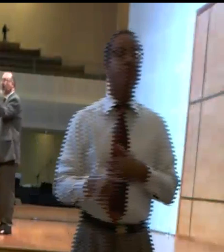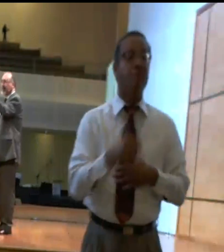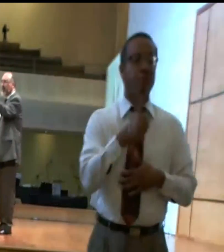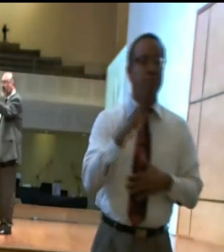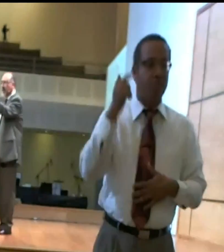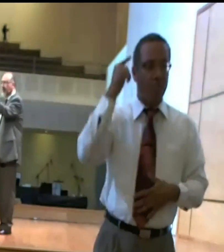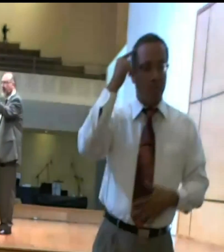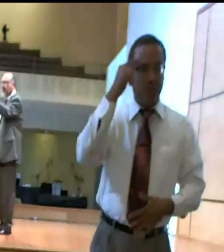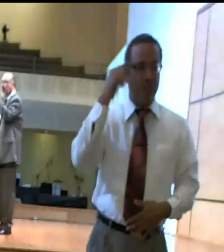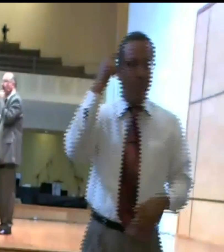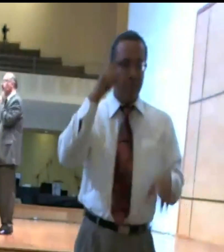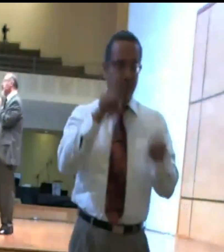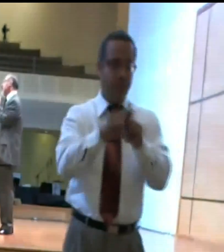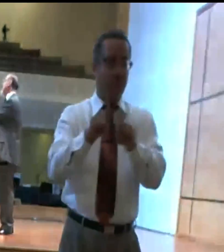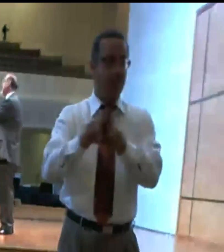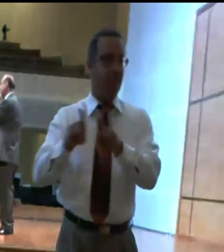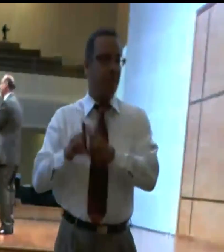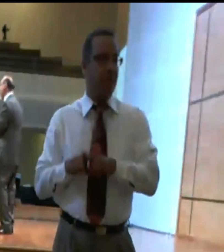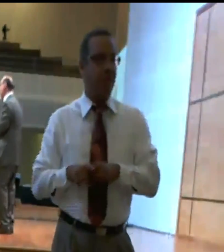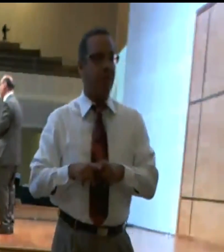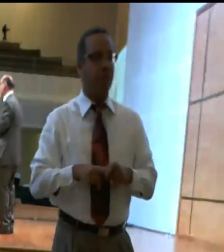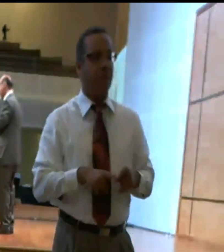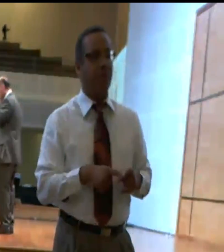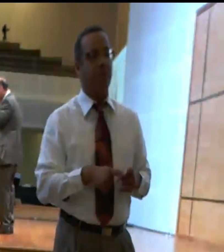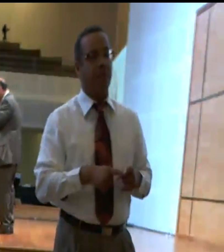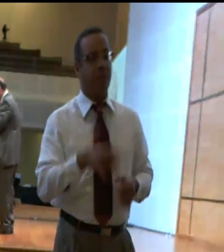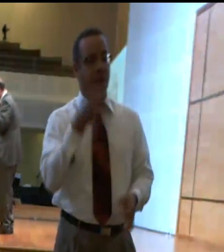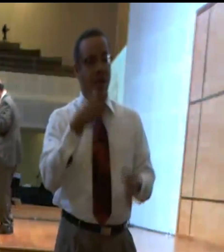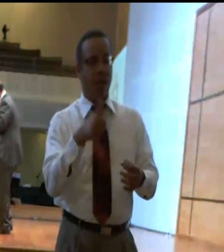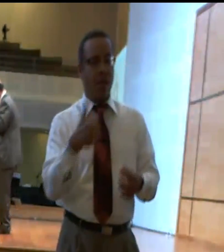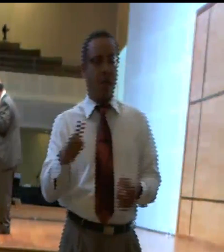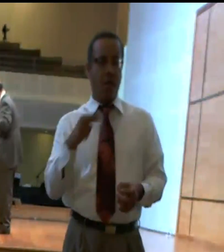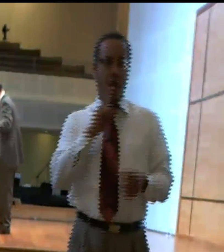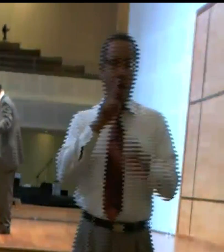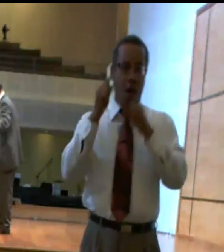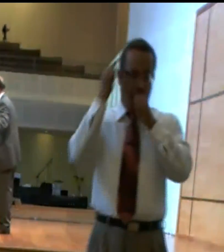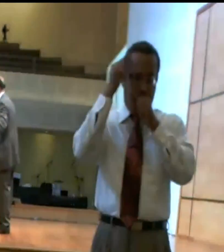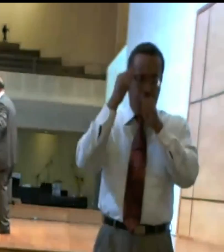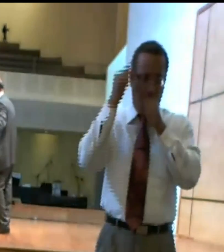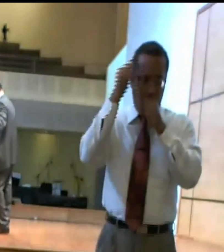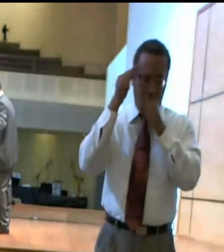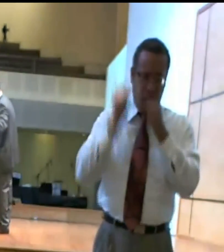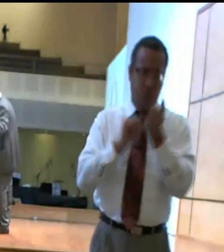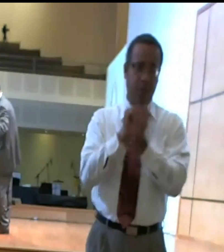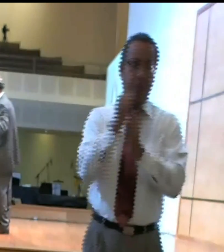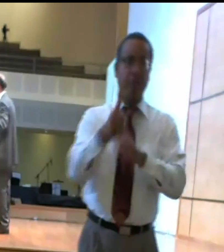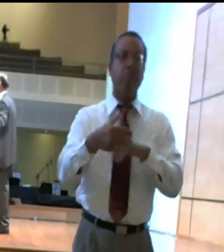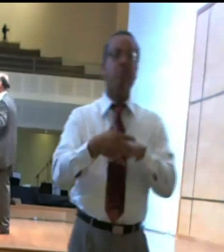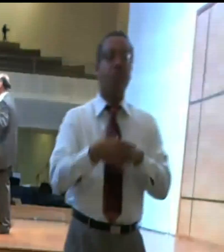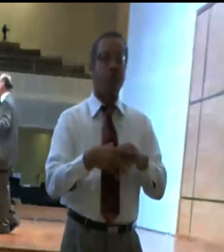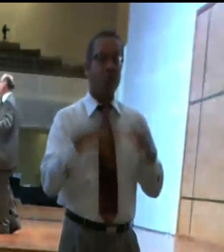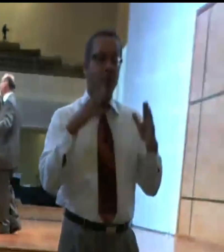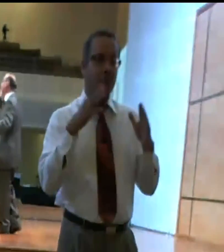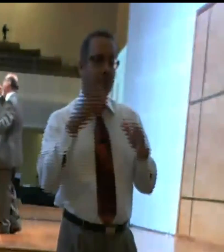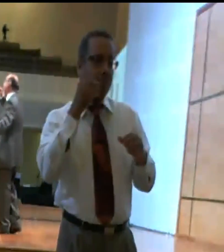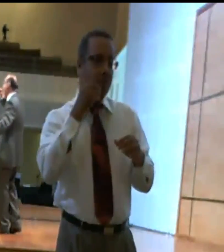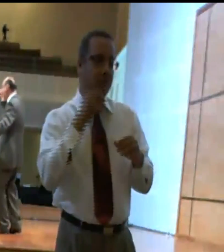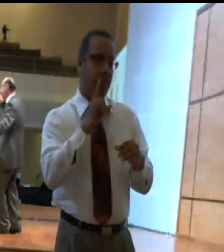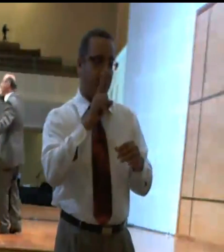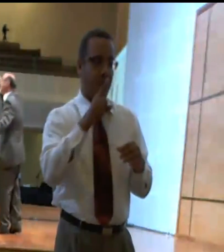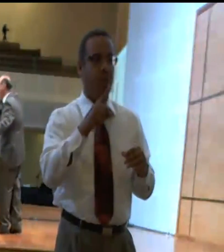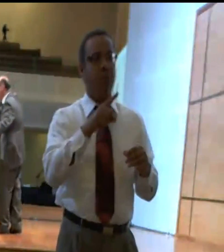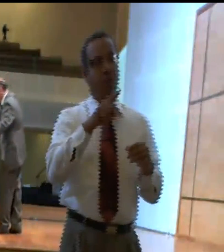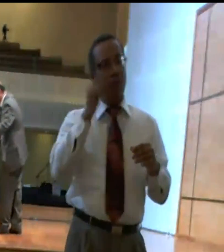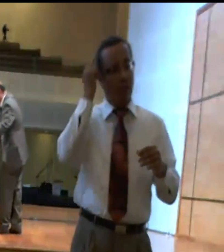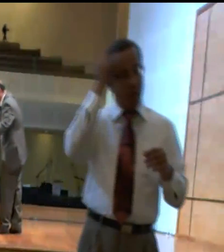¿Alguna vez tú has pensado así? Bueno, déjame decirte algo. Si alguna vez ese pensamiento te ha pasado por la cabeza, yo quiero que tú vuelvas